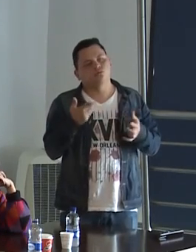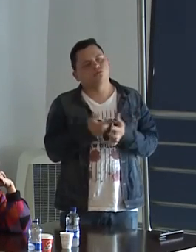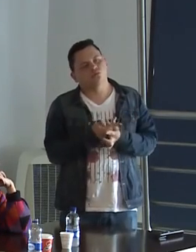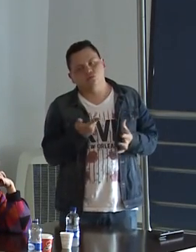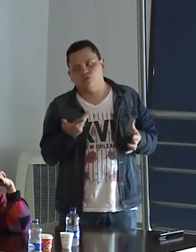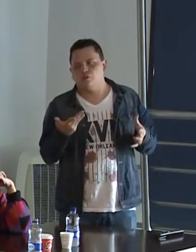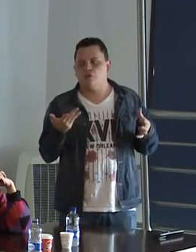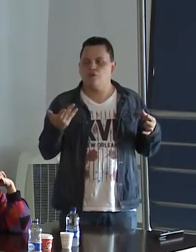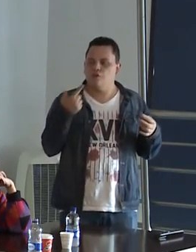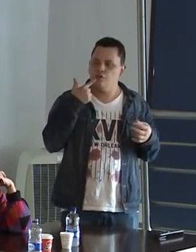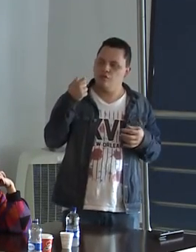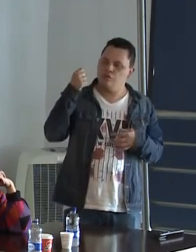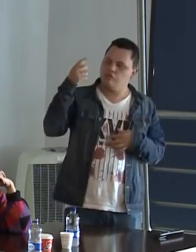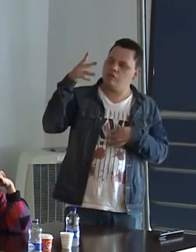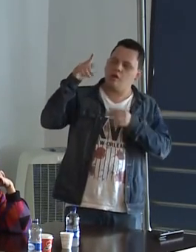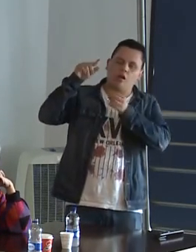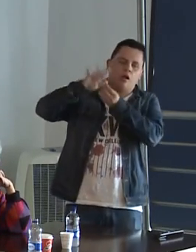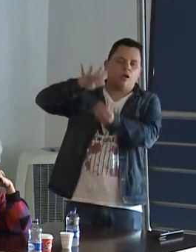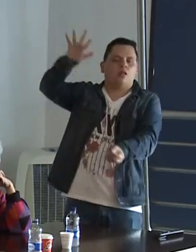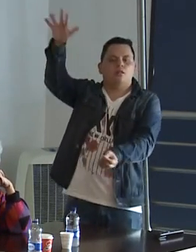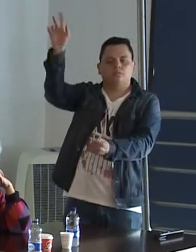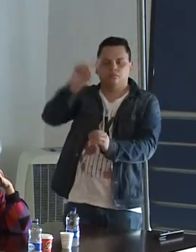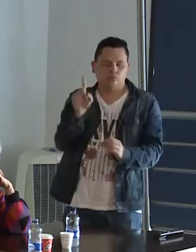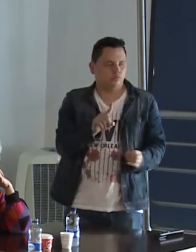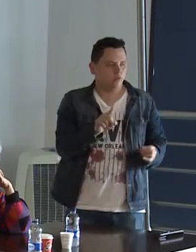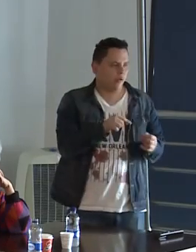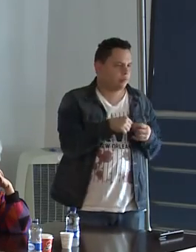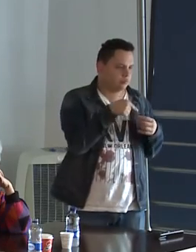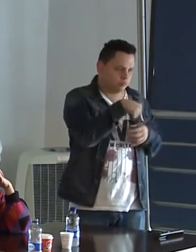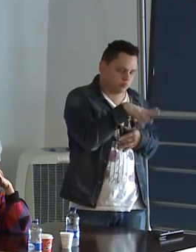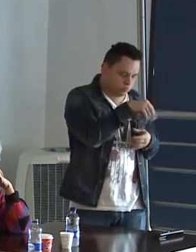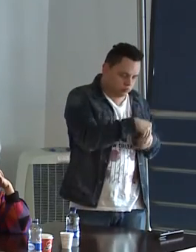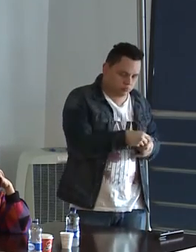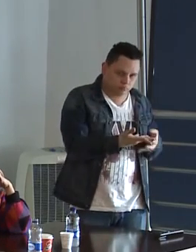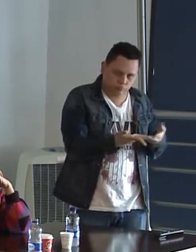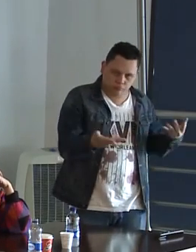a cosas por allá muy externas, y sin embargo,